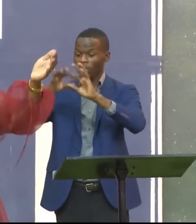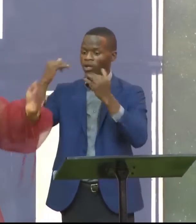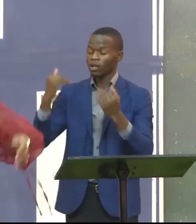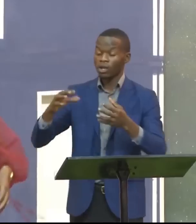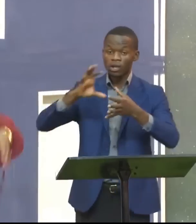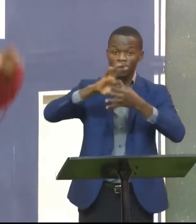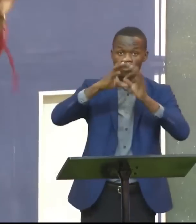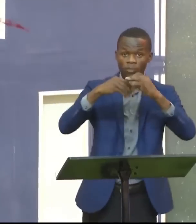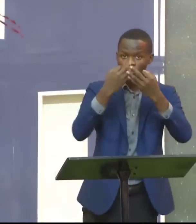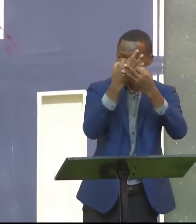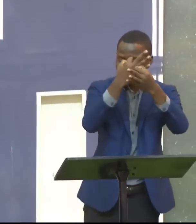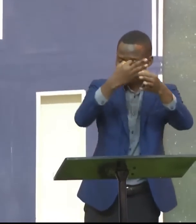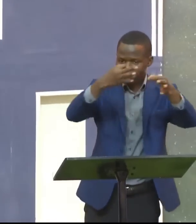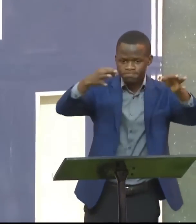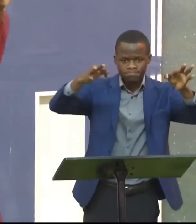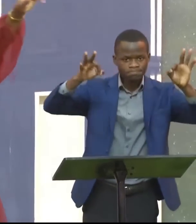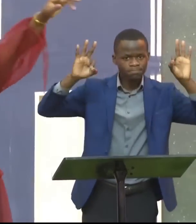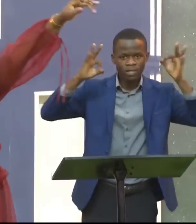Kutula